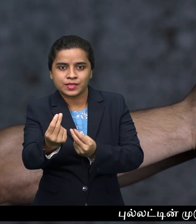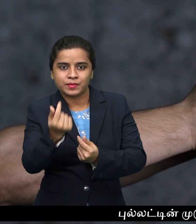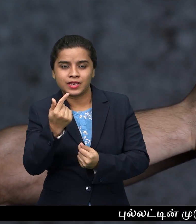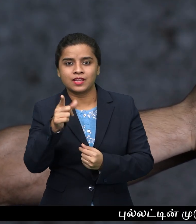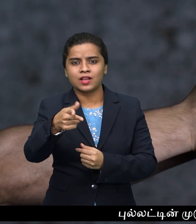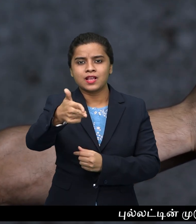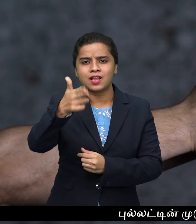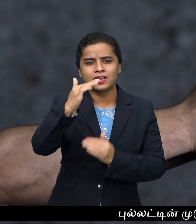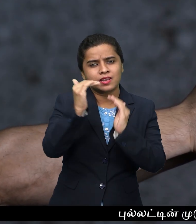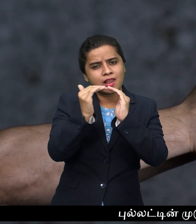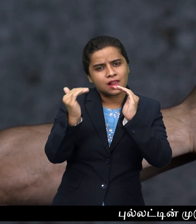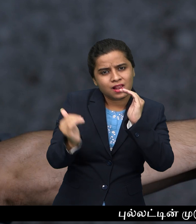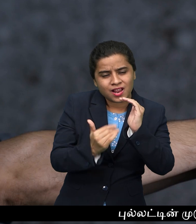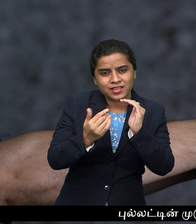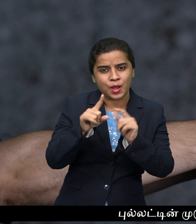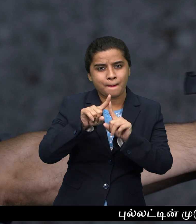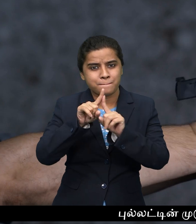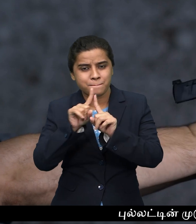புல்லட்டின் முடக்கத்தை விட மிக குறைவு.